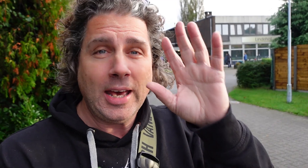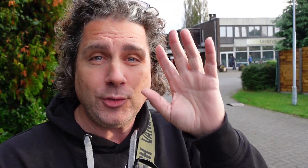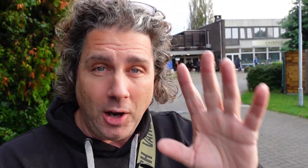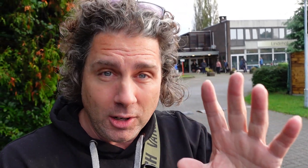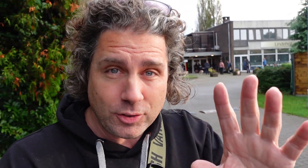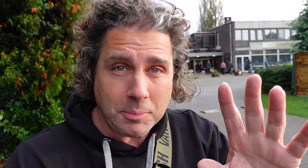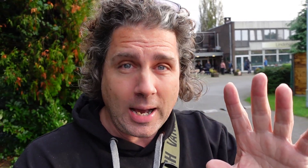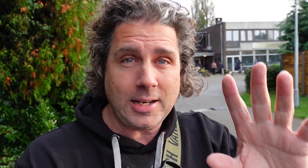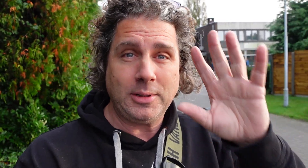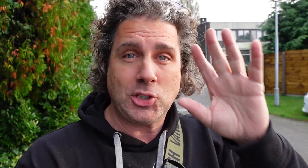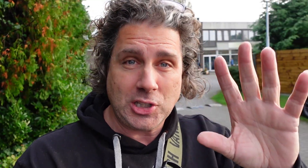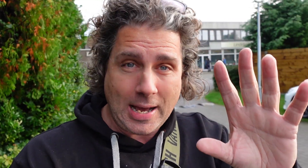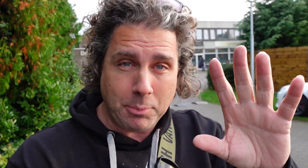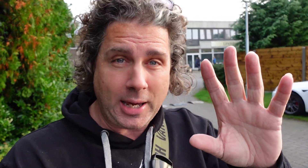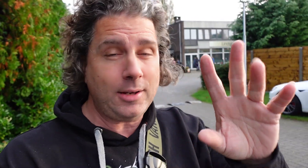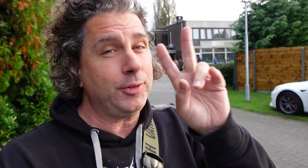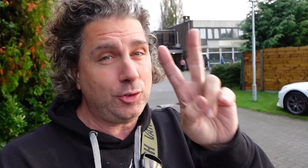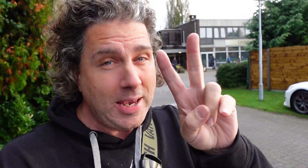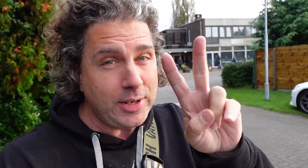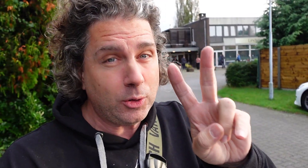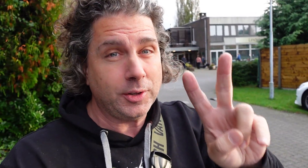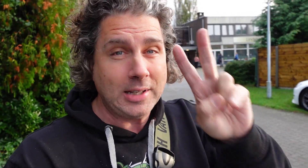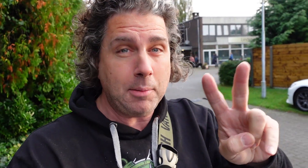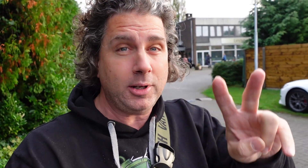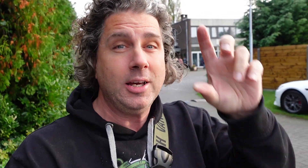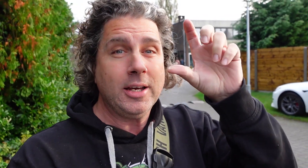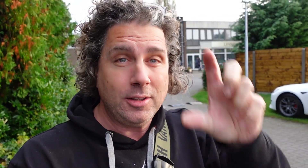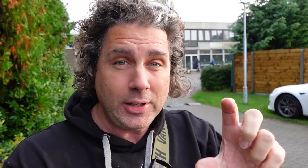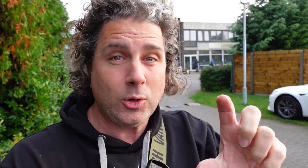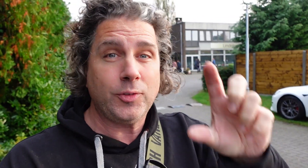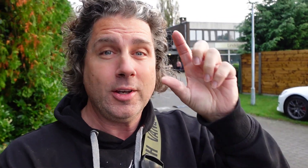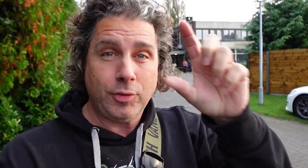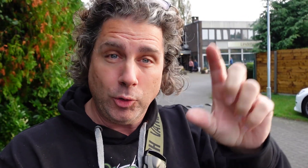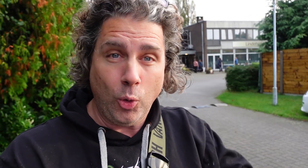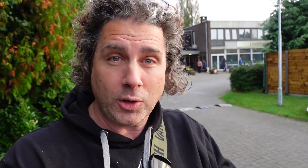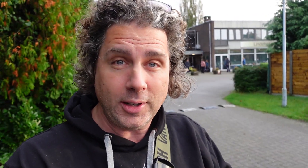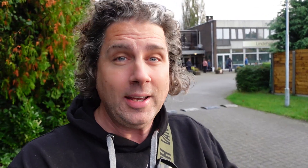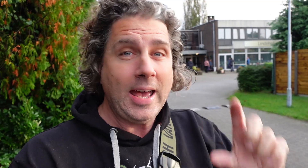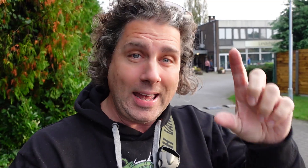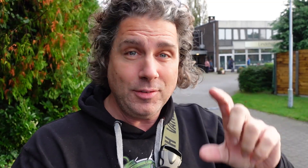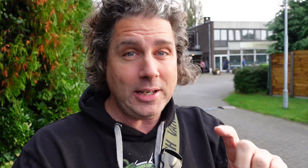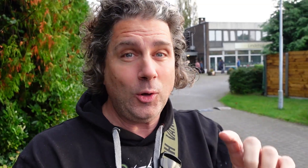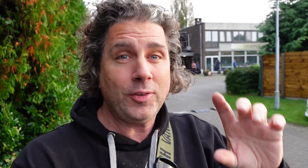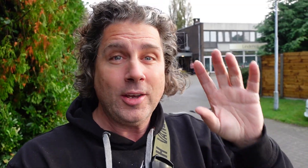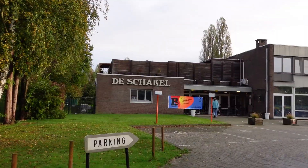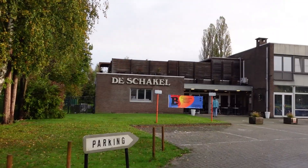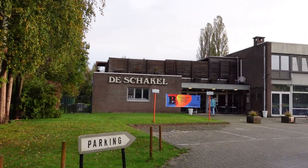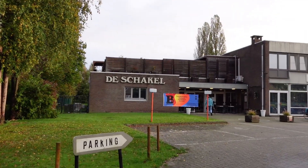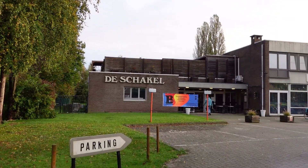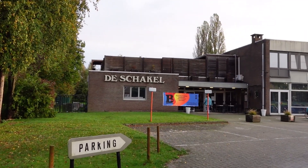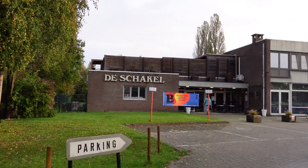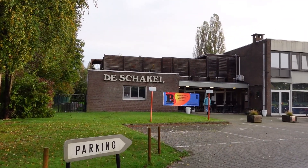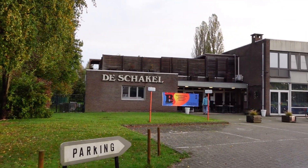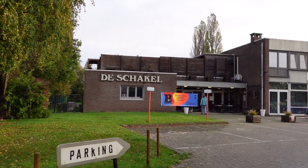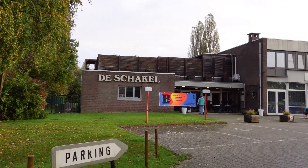Event heeft alles te maken met het samenbrengen van twee werelden namelijk de wereld van de hoorende en de wereld van de